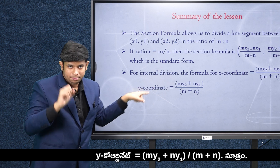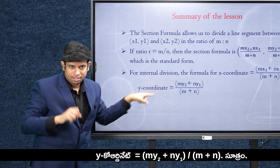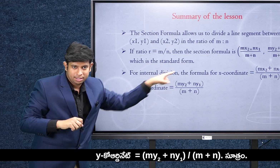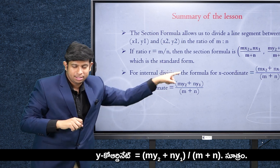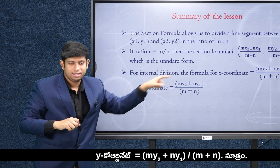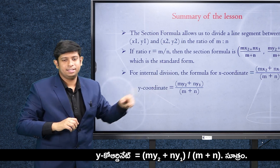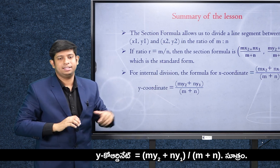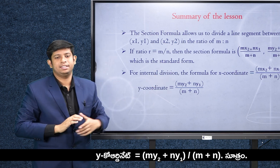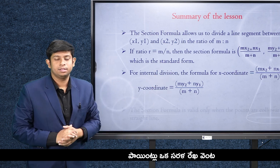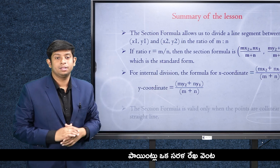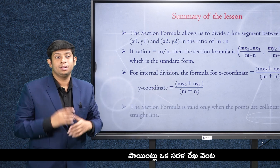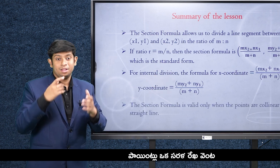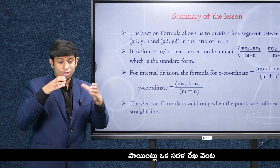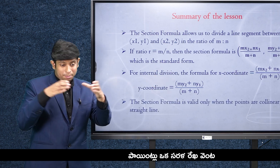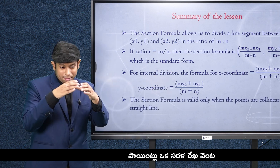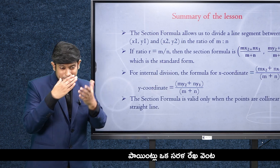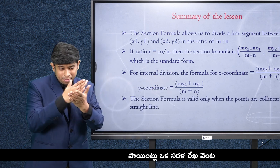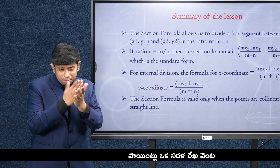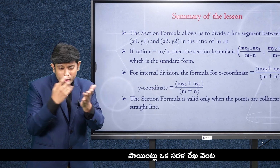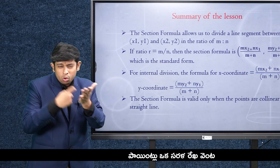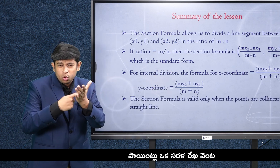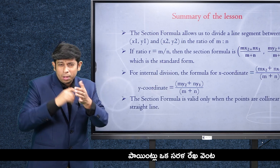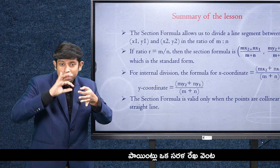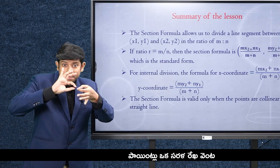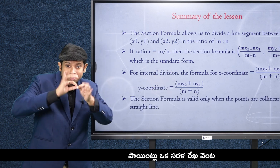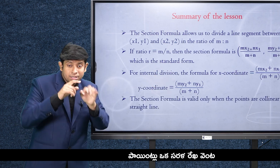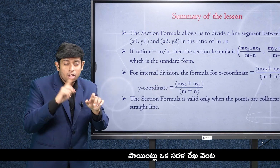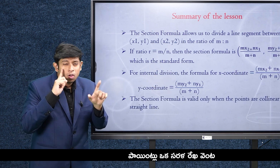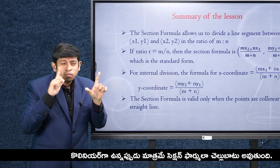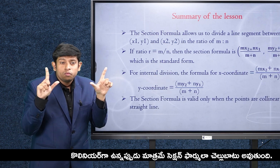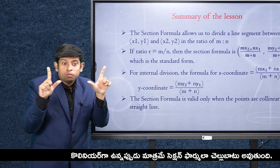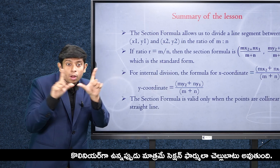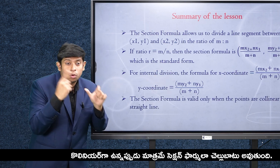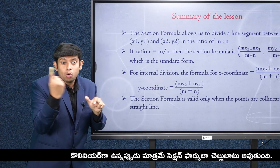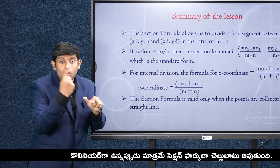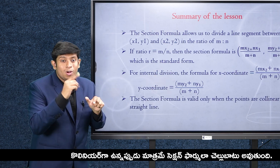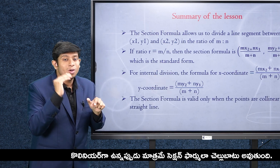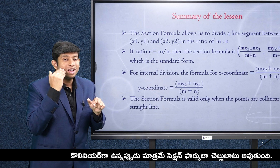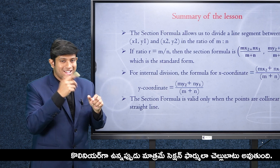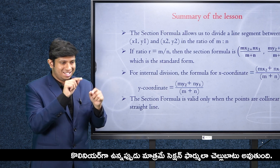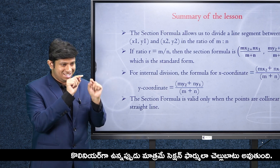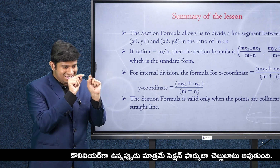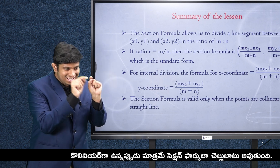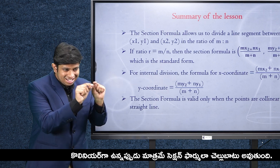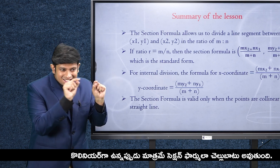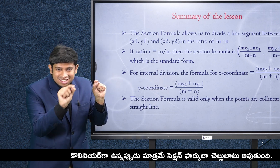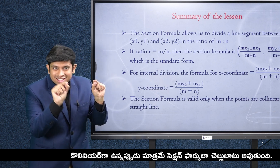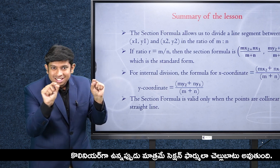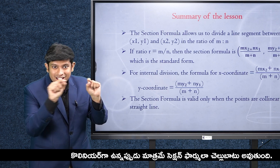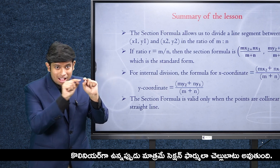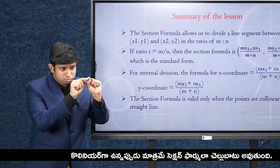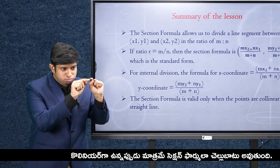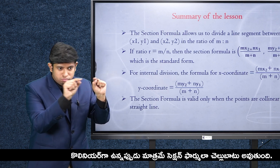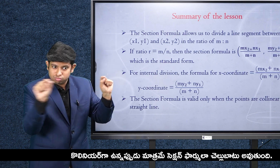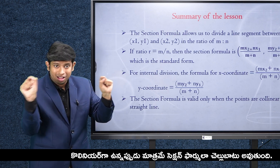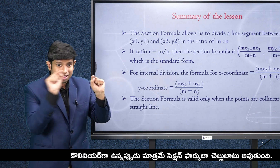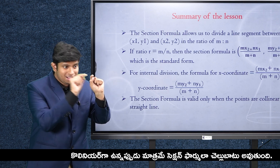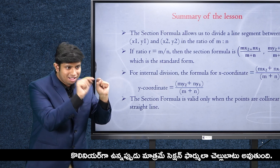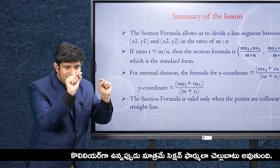= పాయింట్లు ఒక సరళ రేఖ వెంట కొలీనియర్ గా ఉన్నప్పుడు మాత్రమే సెక్షన్ ఫార్ములా చెల్లుబాటు